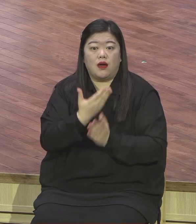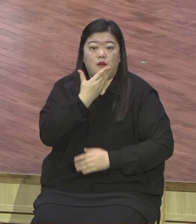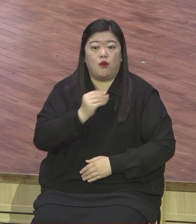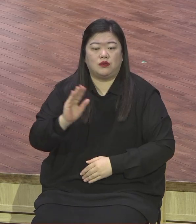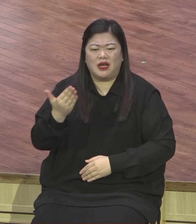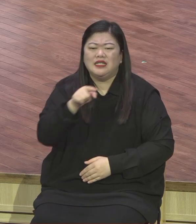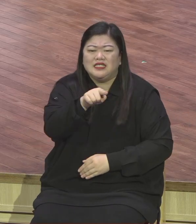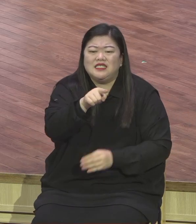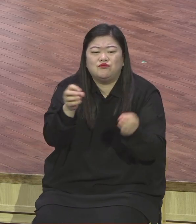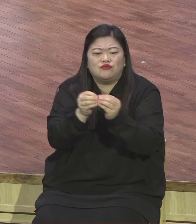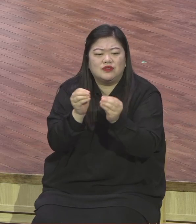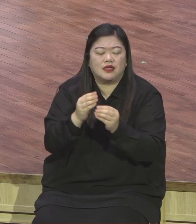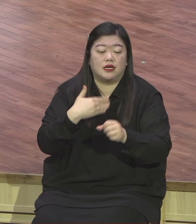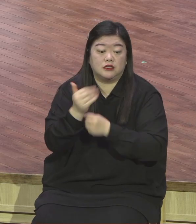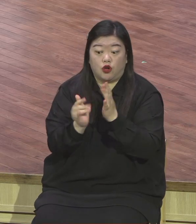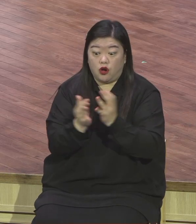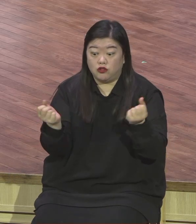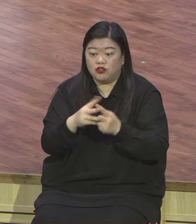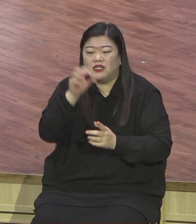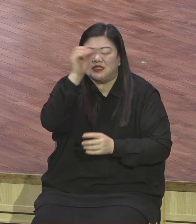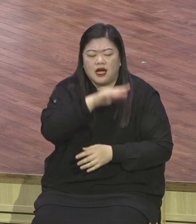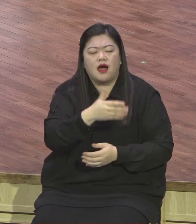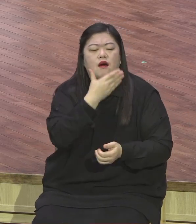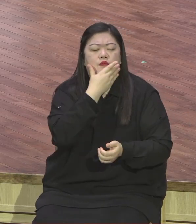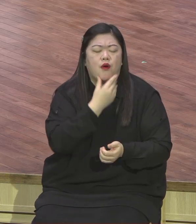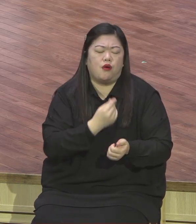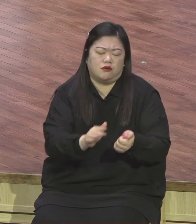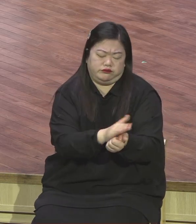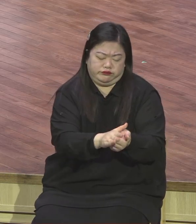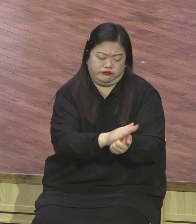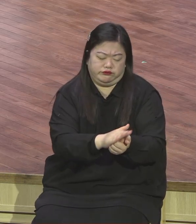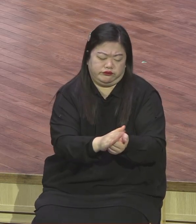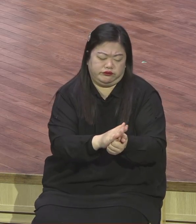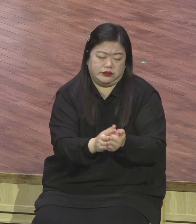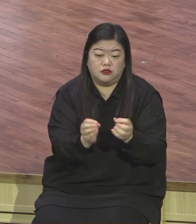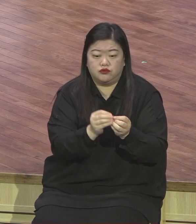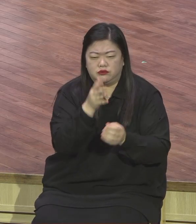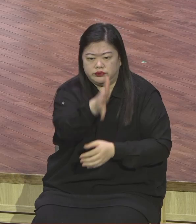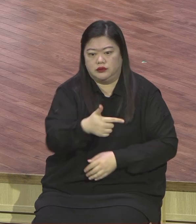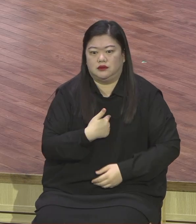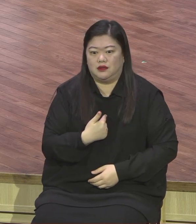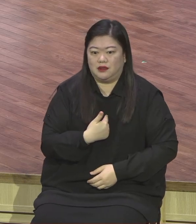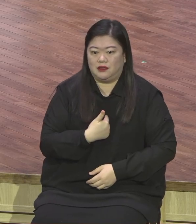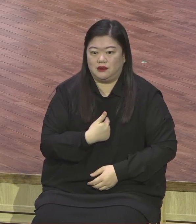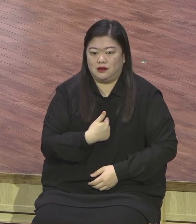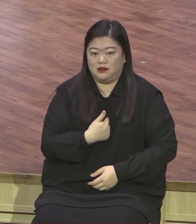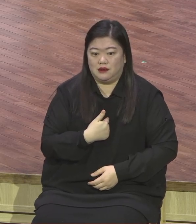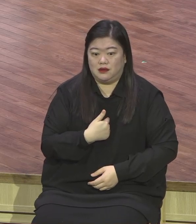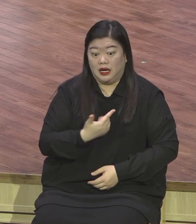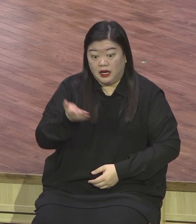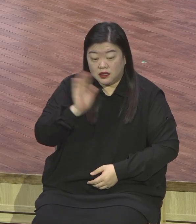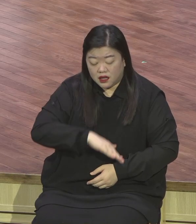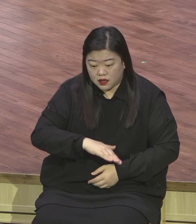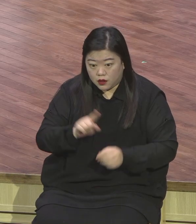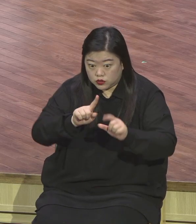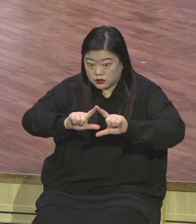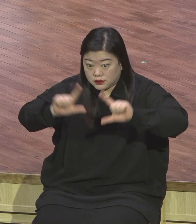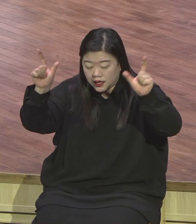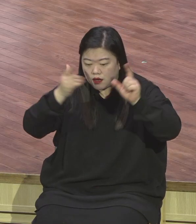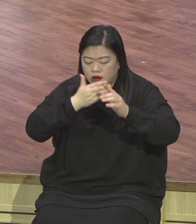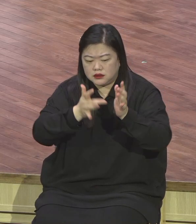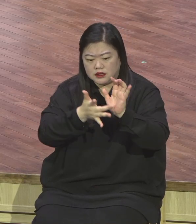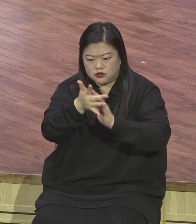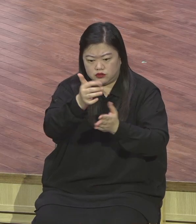과거에는 그냥 복을 빌어주는 여기에 초점을 맞췄어요 그런데 복음을 깨닫고 나니까 이